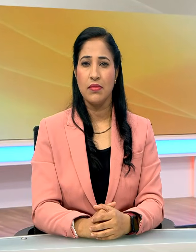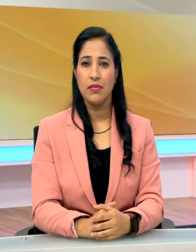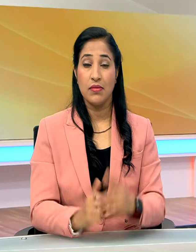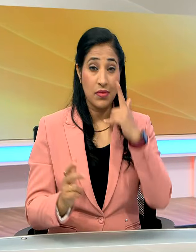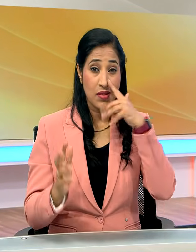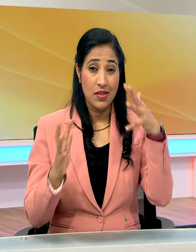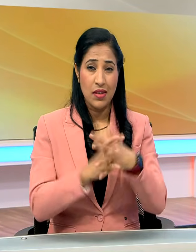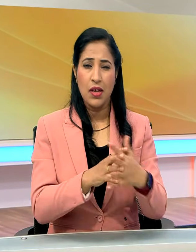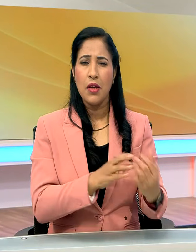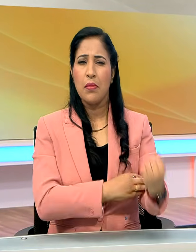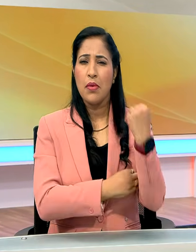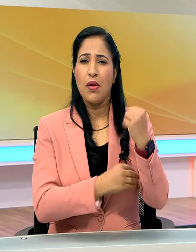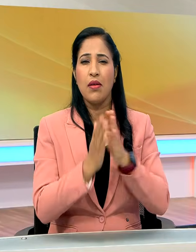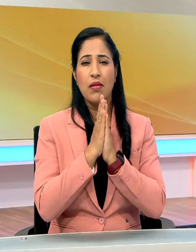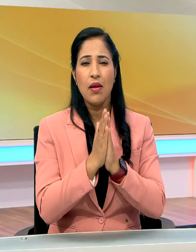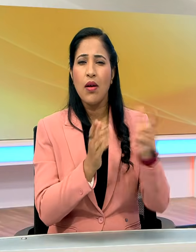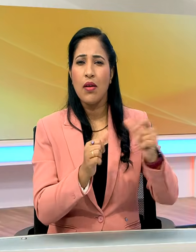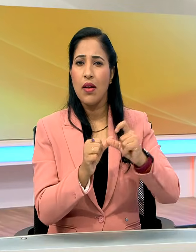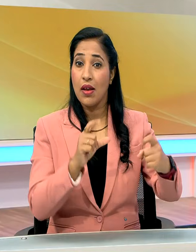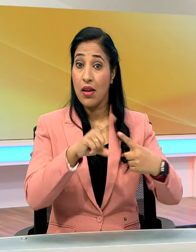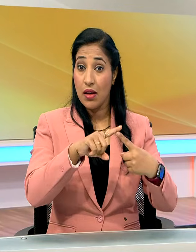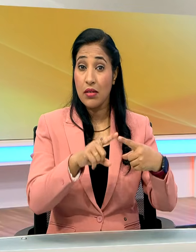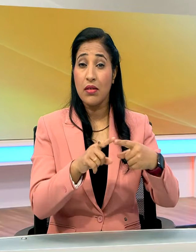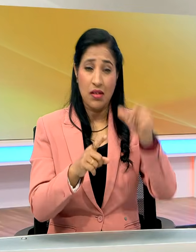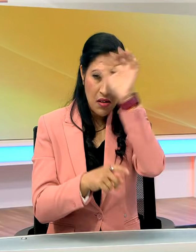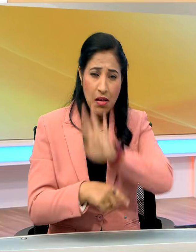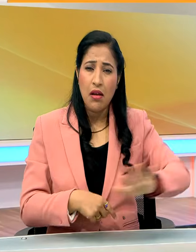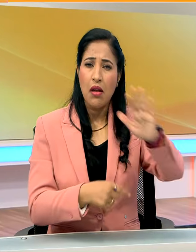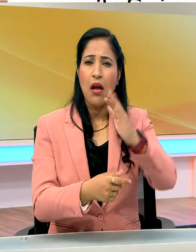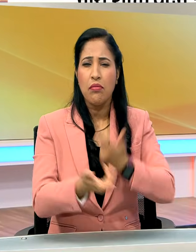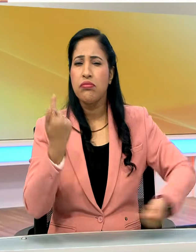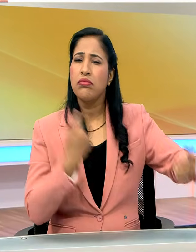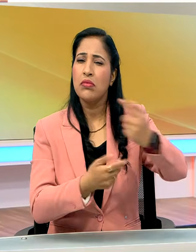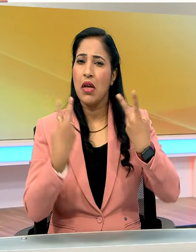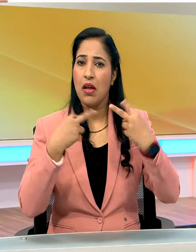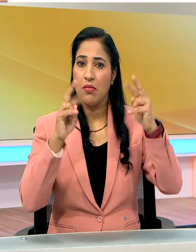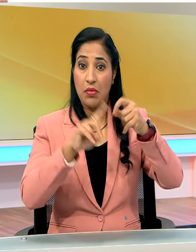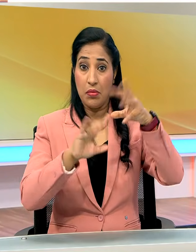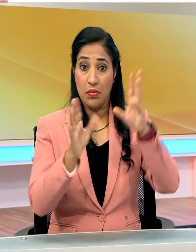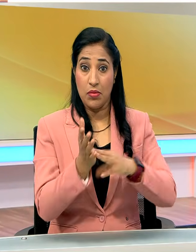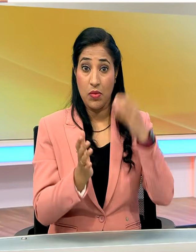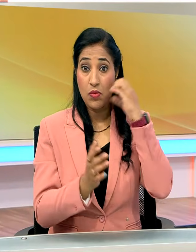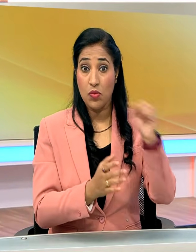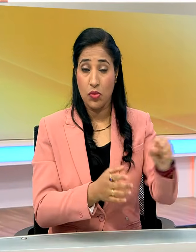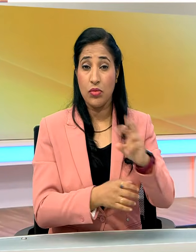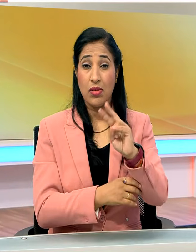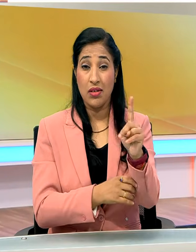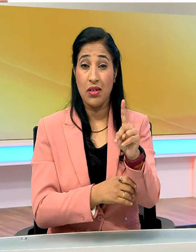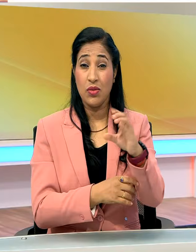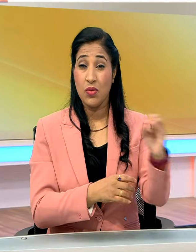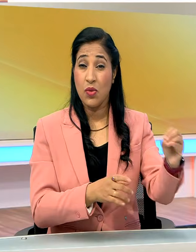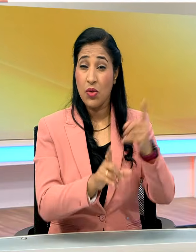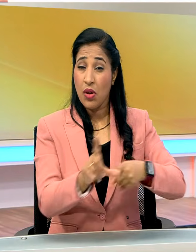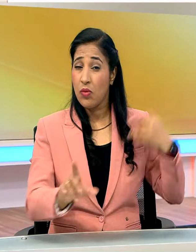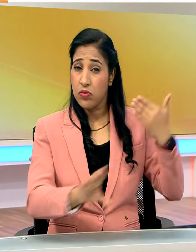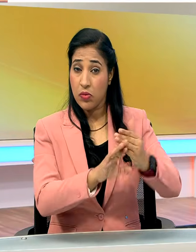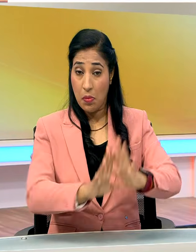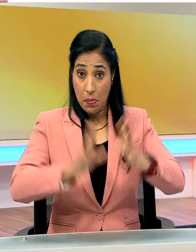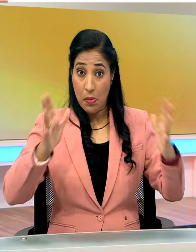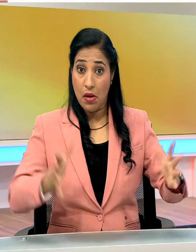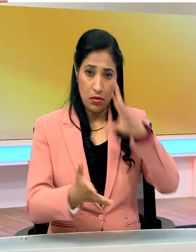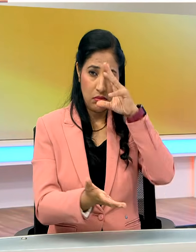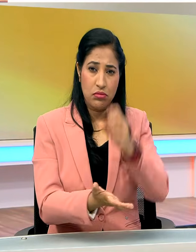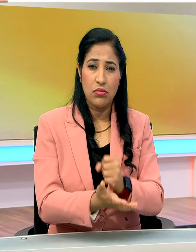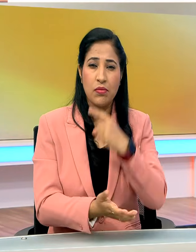और नारी शक्ति वंदन अधिनियम को लेकर देश भर में चर्चा तेज है। प्रधानमंत्री नरेंद्र मोदी ने इसे 21वीं सदी का सबसे बड़ा निर्णय बताया